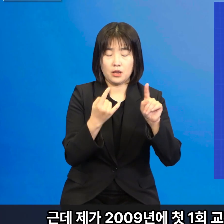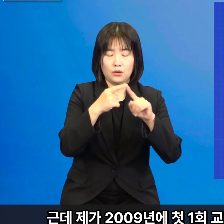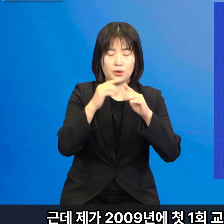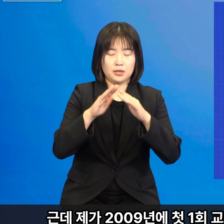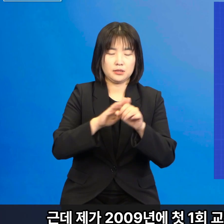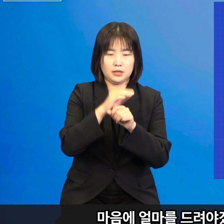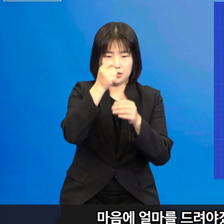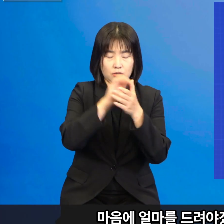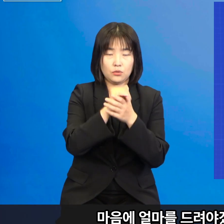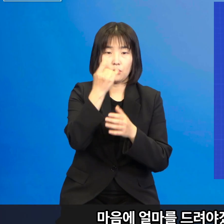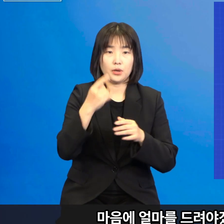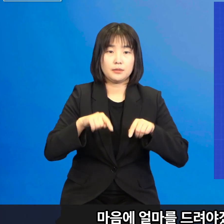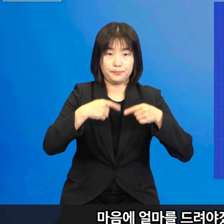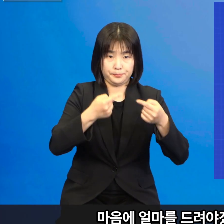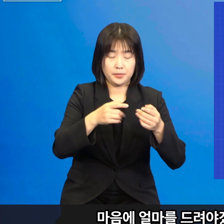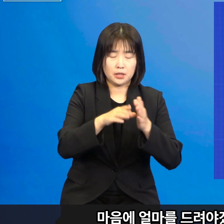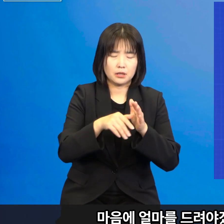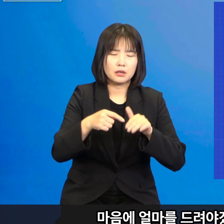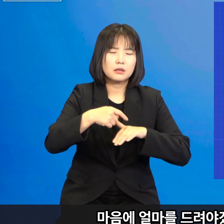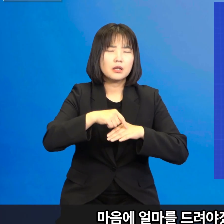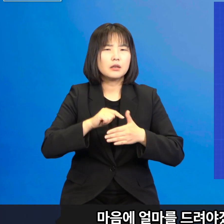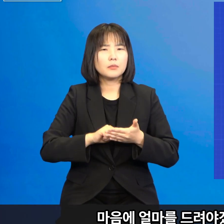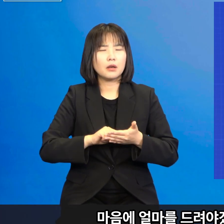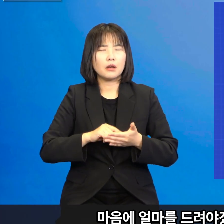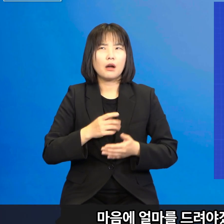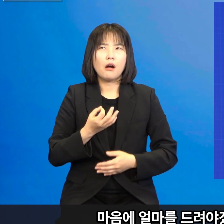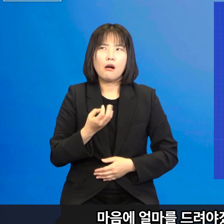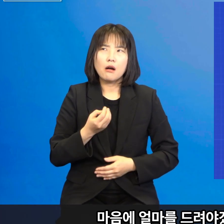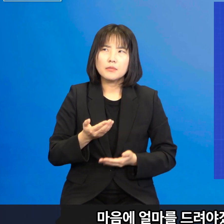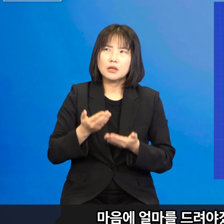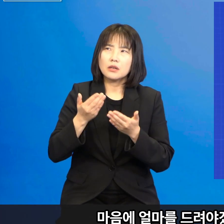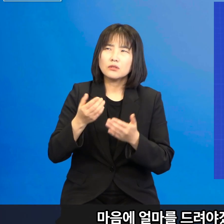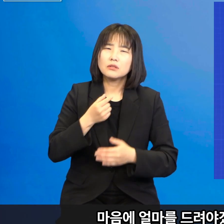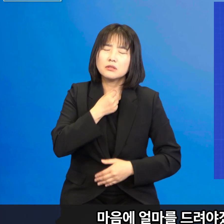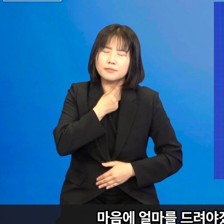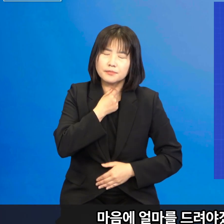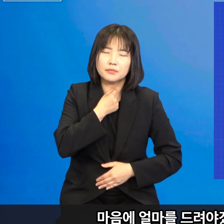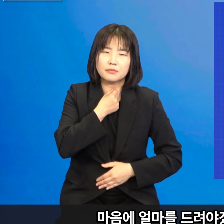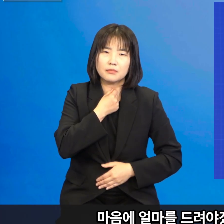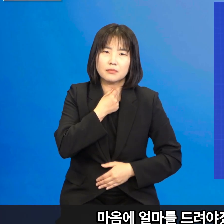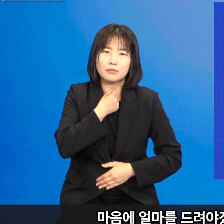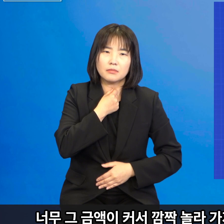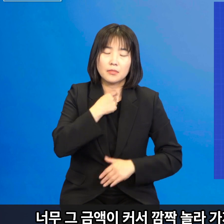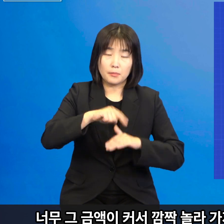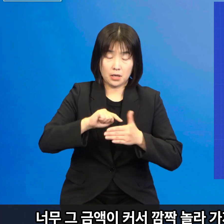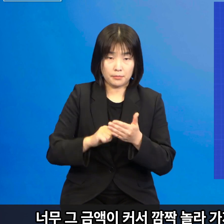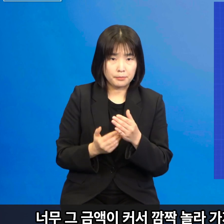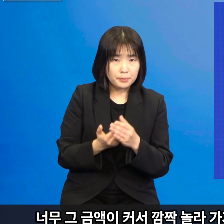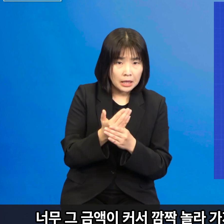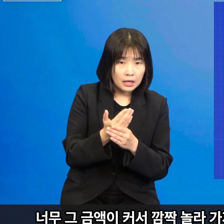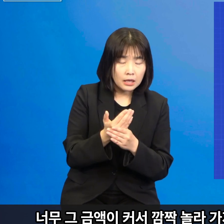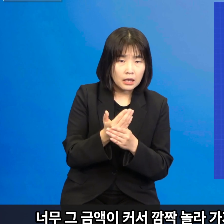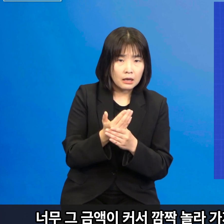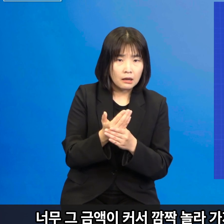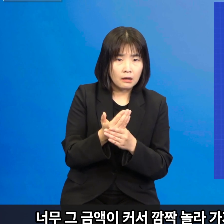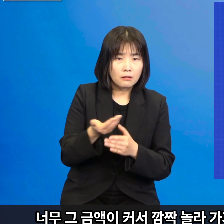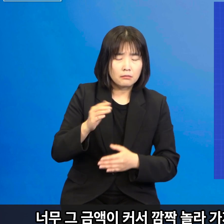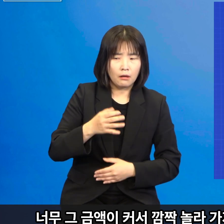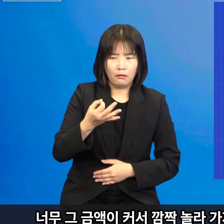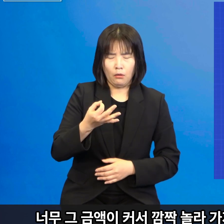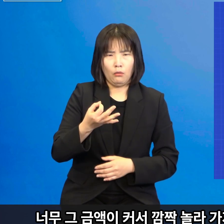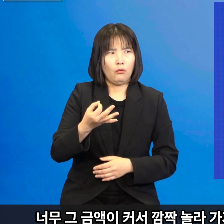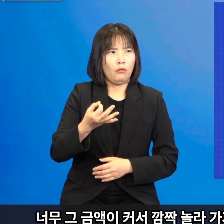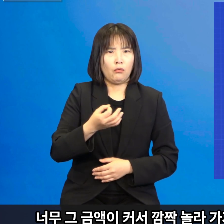했을 때 마음에 얼마를 드려야겠다 그런 마음이 들었는데 너무 그 금액이